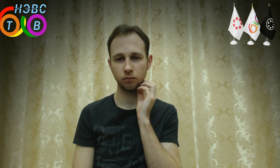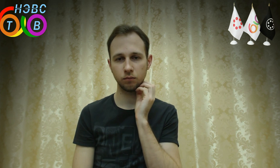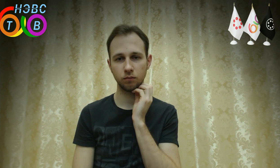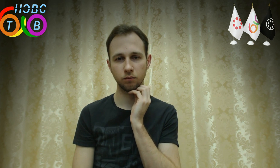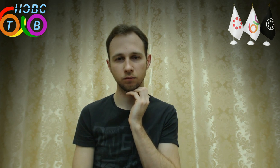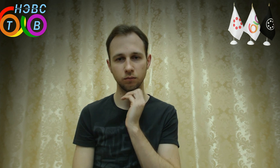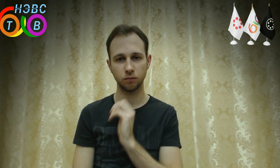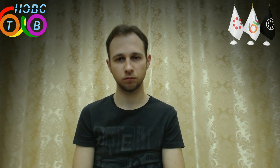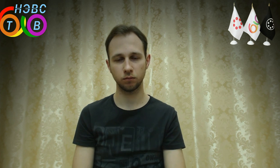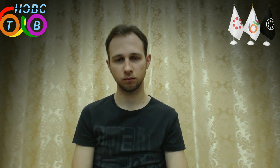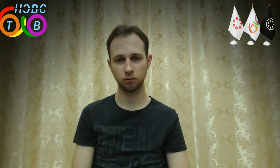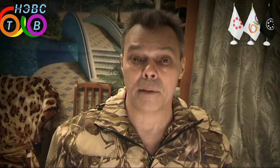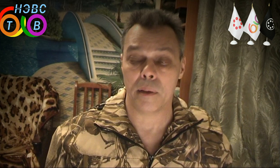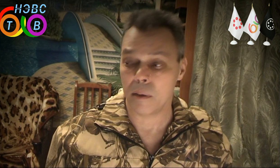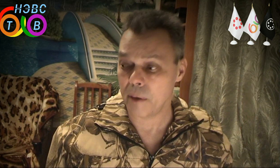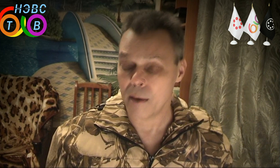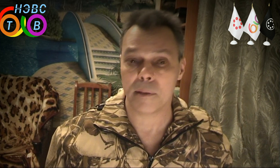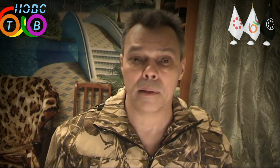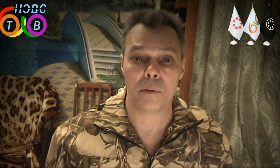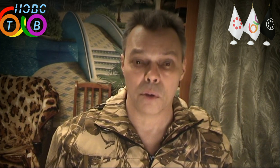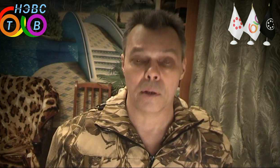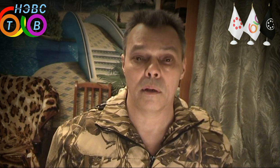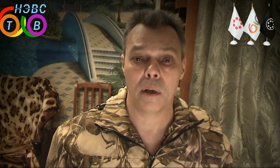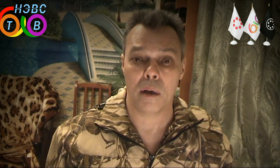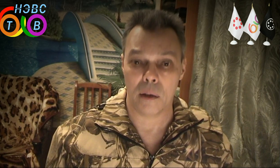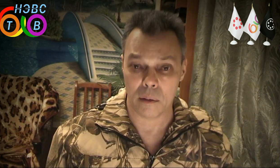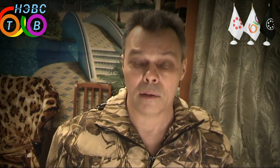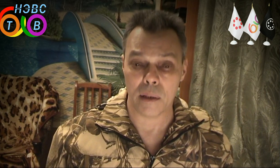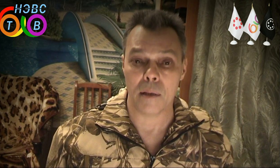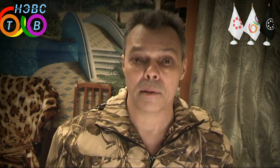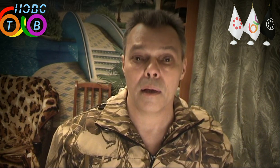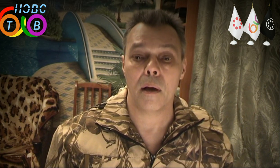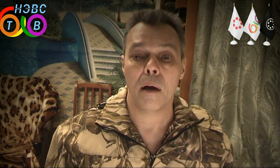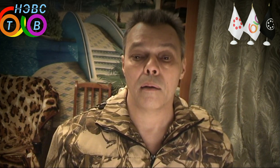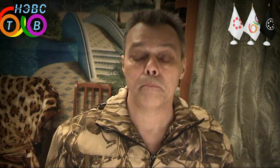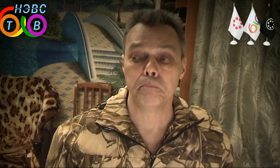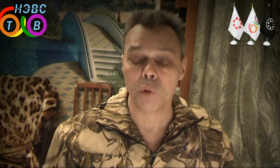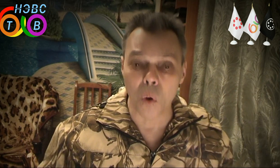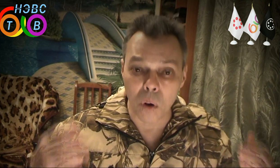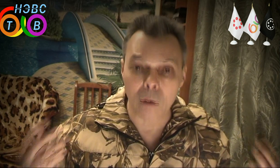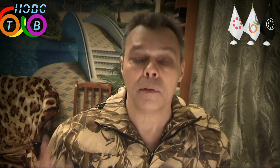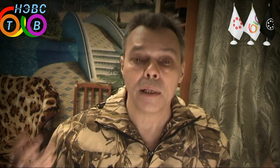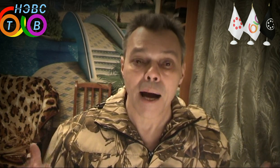реинкарнация существует. Есть такое понятие. И в реальности тоже это есть. Но не